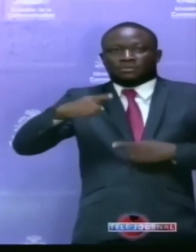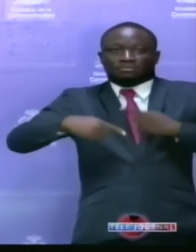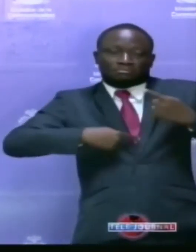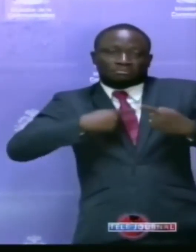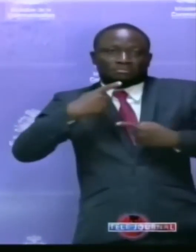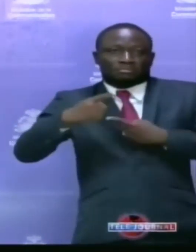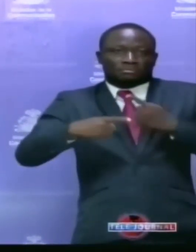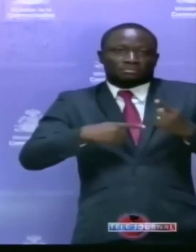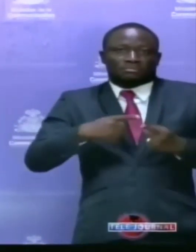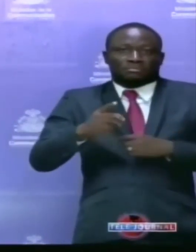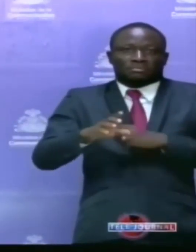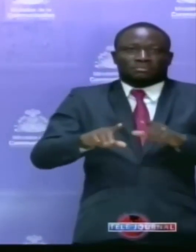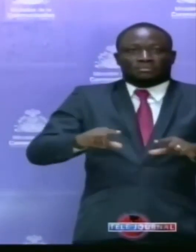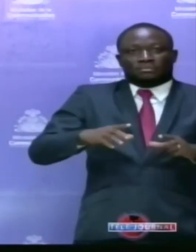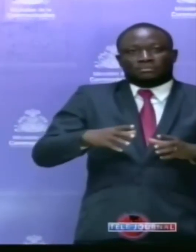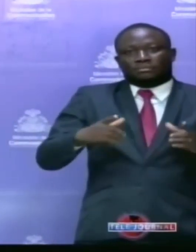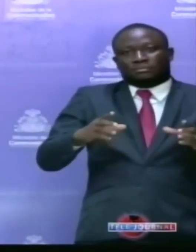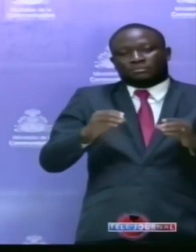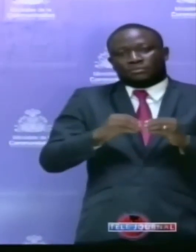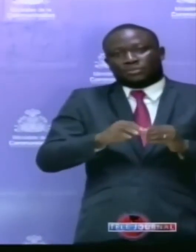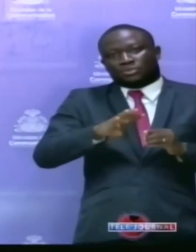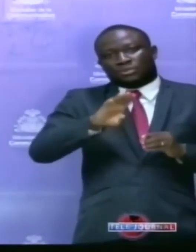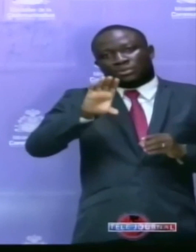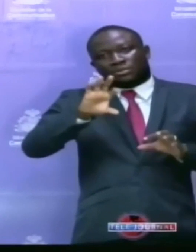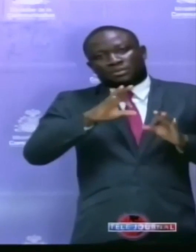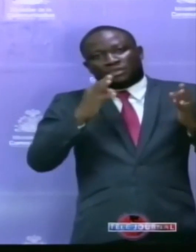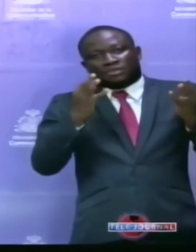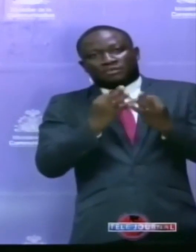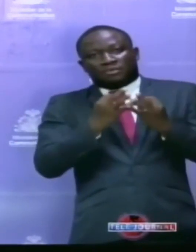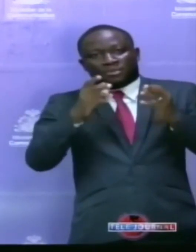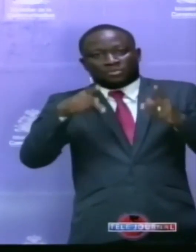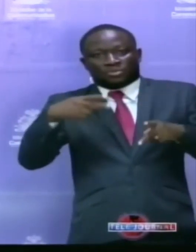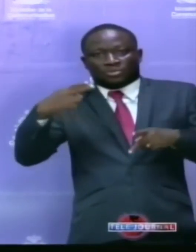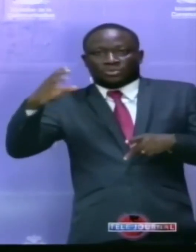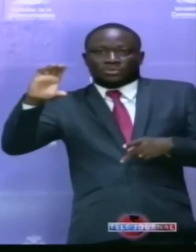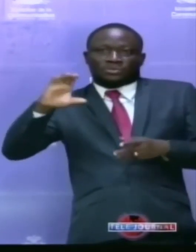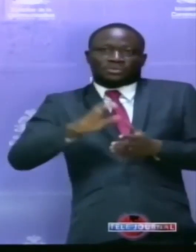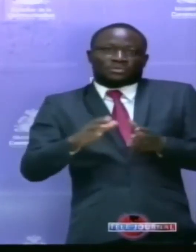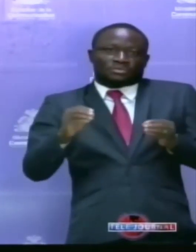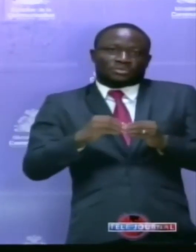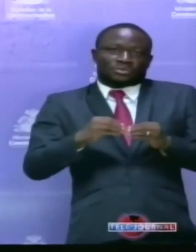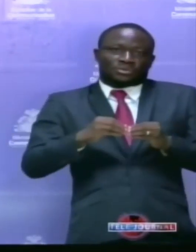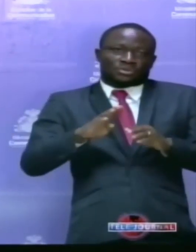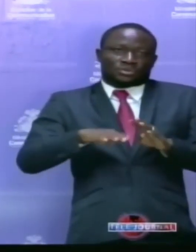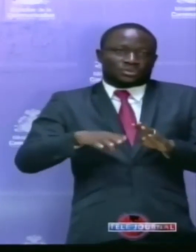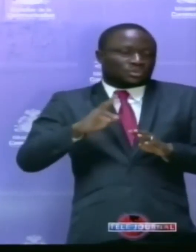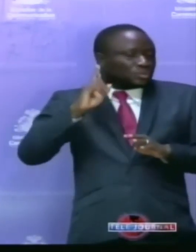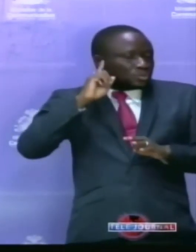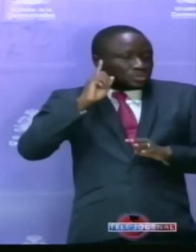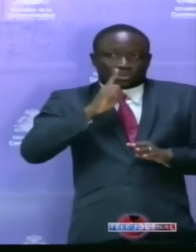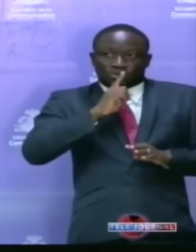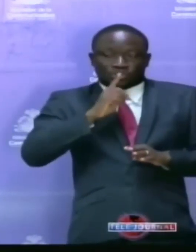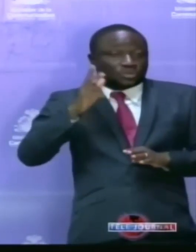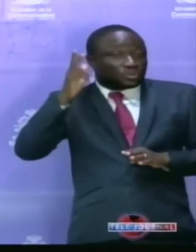cabaret. Côté de plus de 400 familles, même handicapées, majorité là dans le sud, n'ont